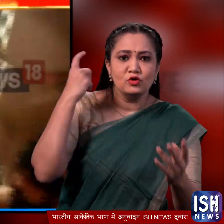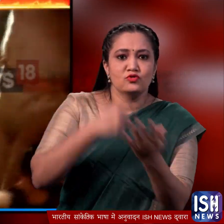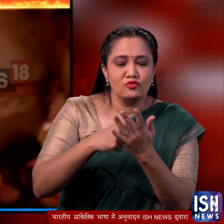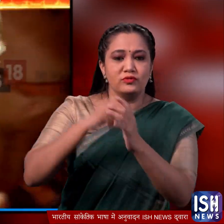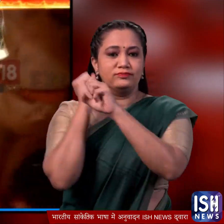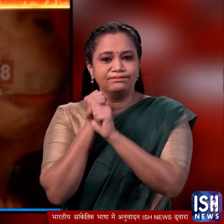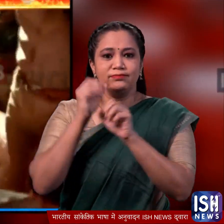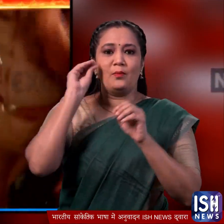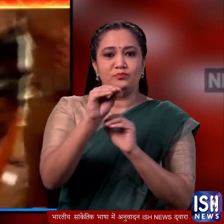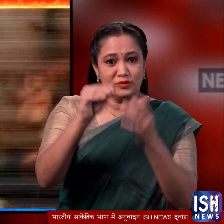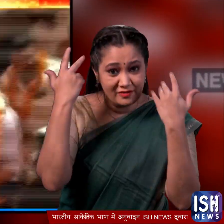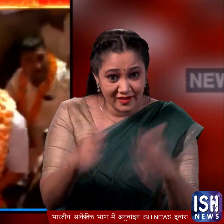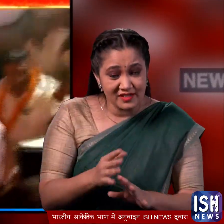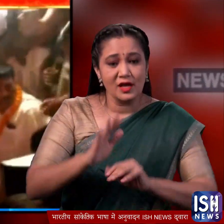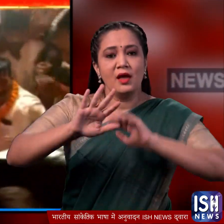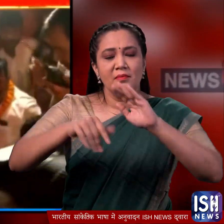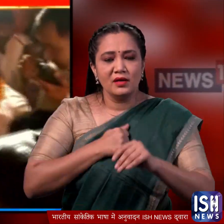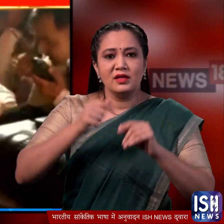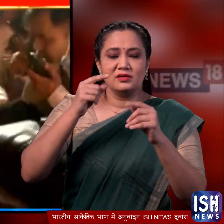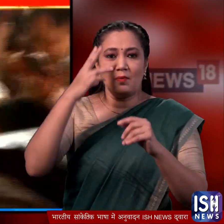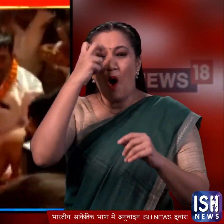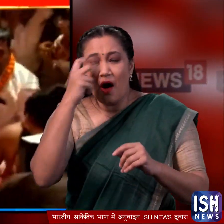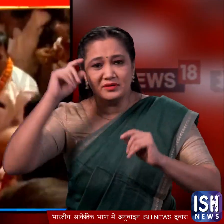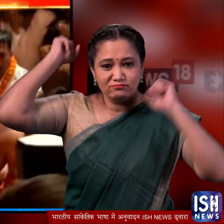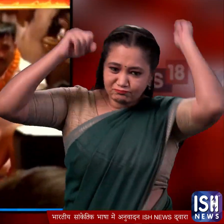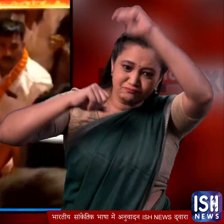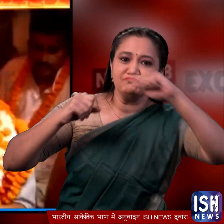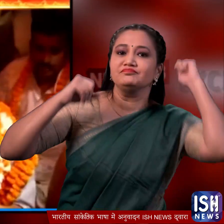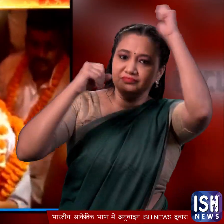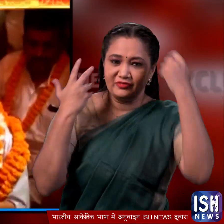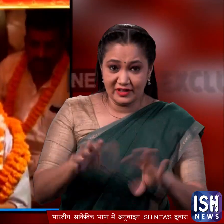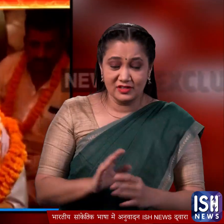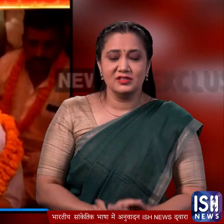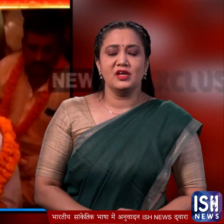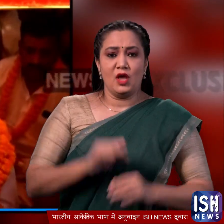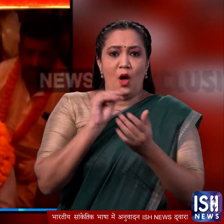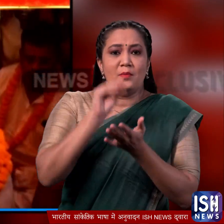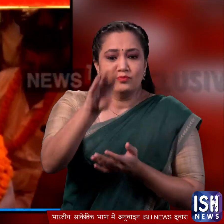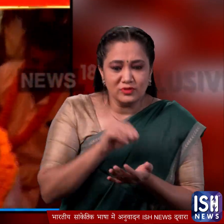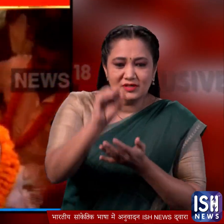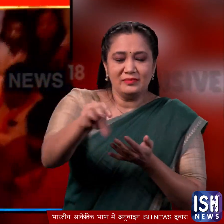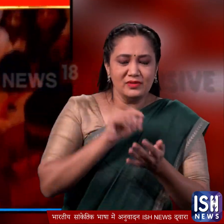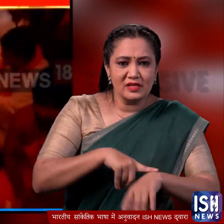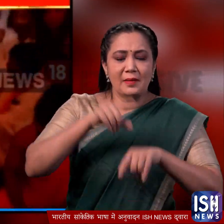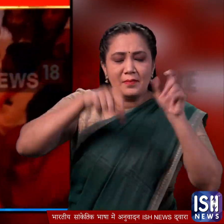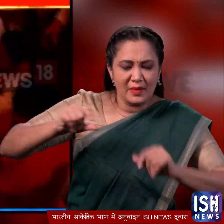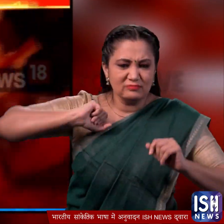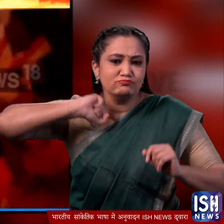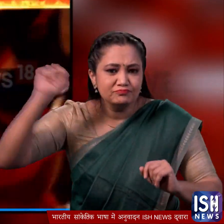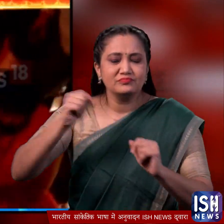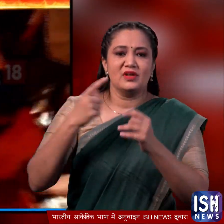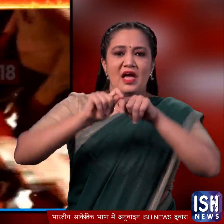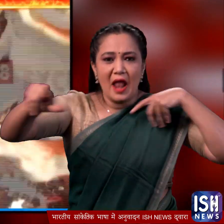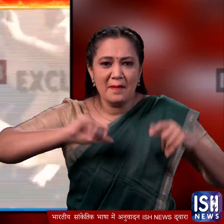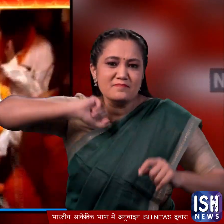से बजरंगबली की पूजा तो की ही, अपने सर पर भगवा गमछा भी बंधवाया। उन्होंने जितनी देर पूजा की वहां मौजूद लोग जय श्री राम